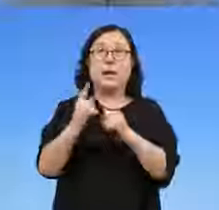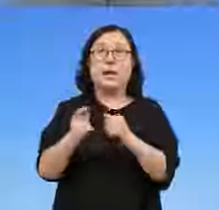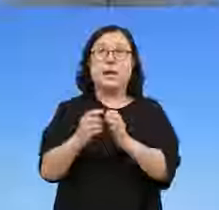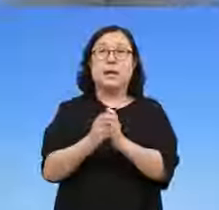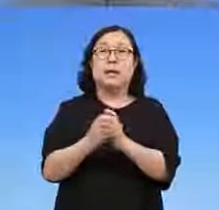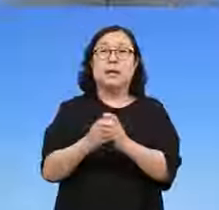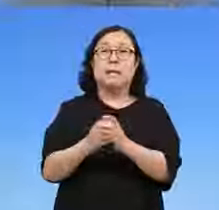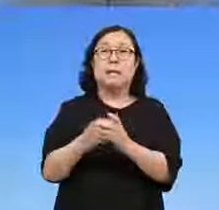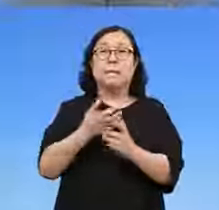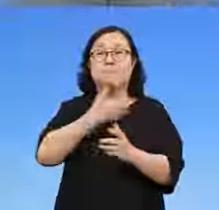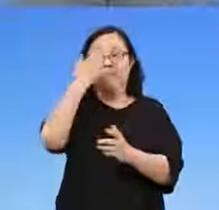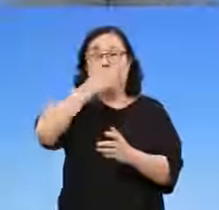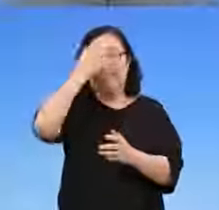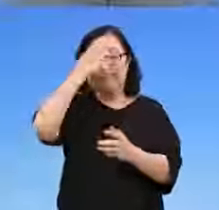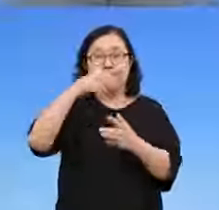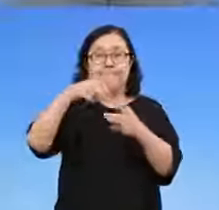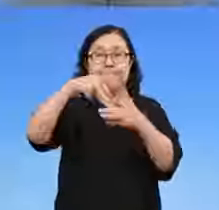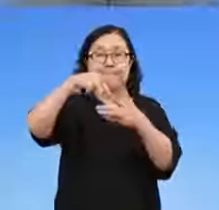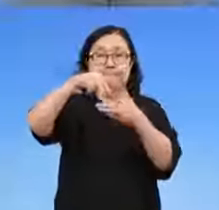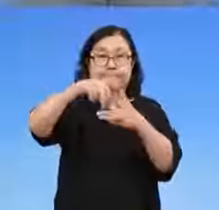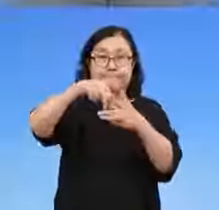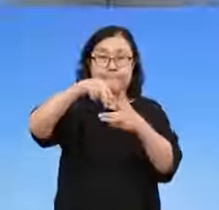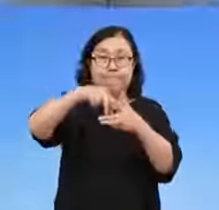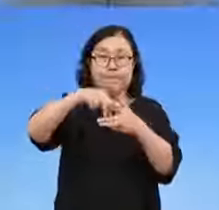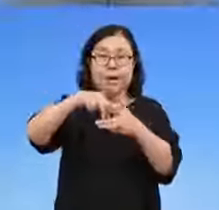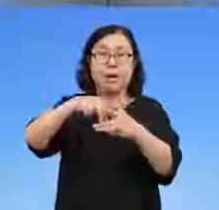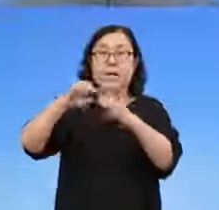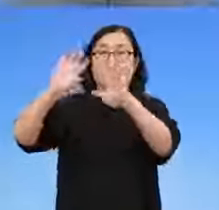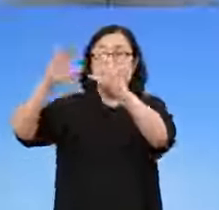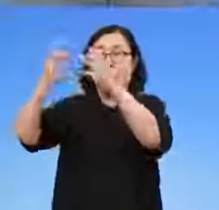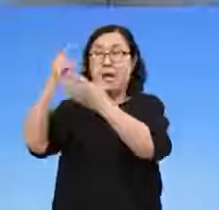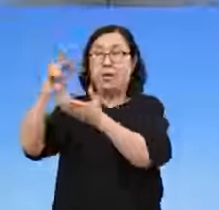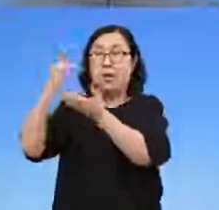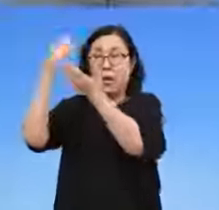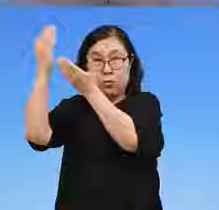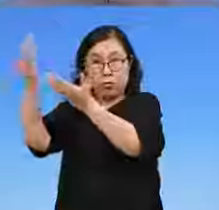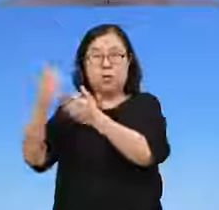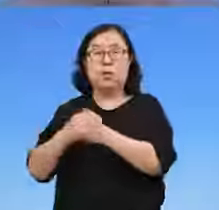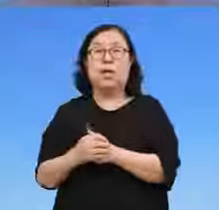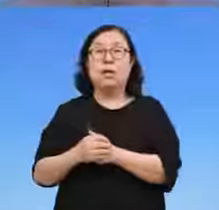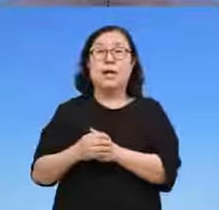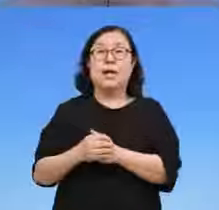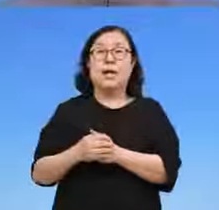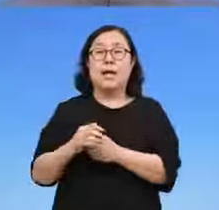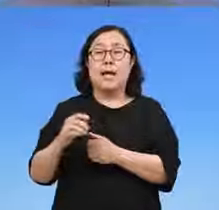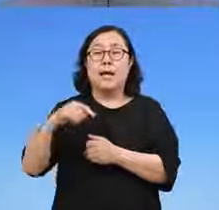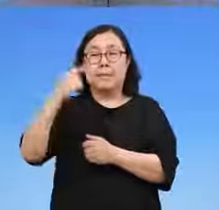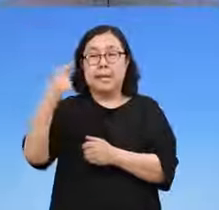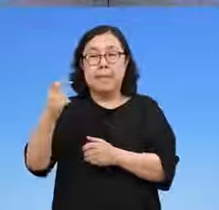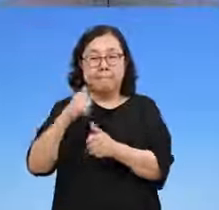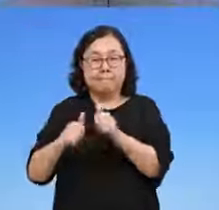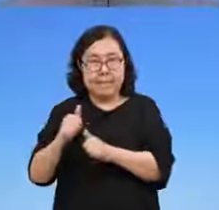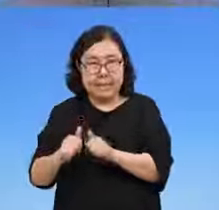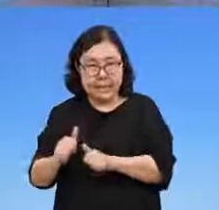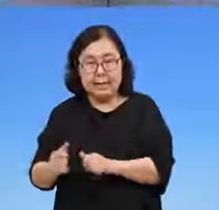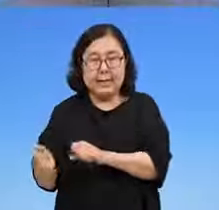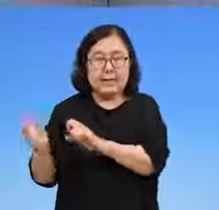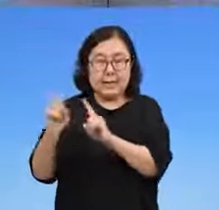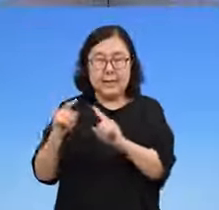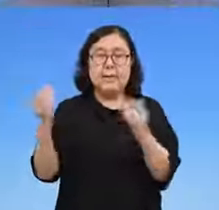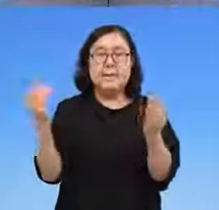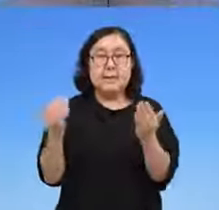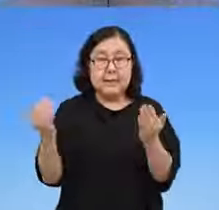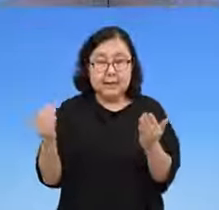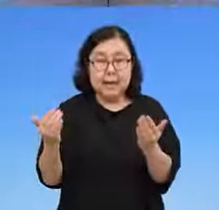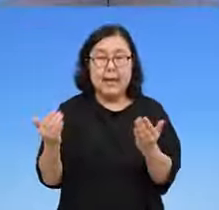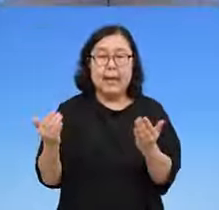교회가 이 드림센터를 환원하고 가평우리 마을을 만드는 이 모든 그 안에 다음 세대를 살리는 일에 총력을